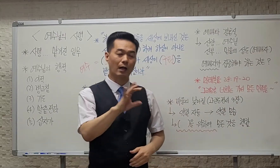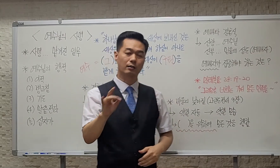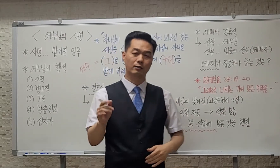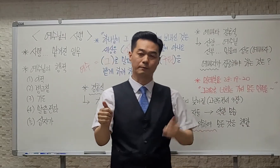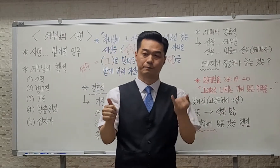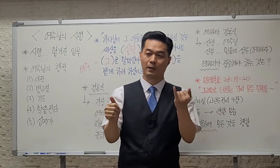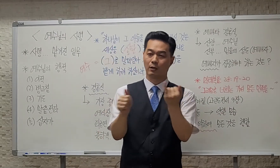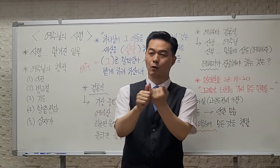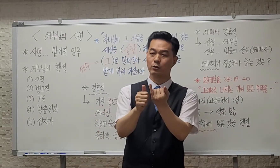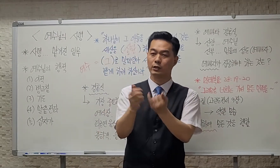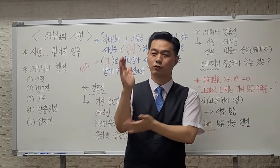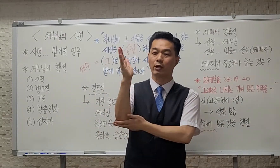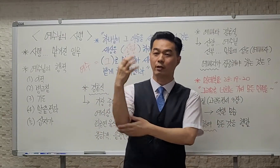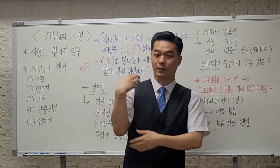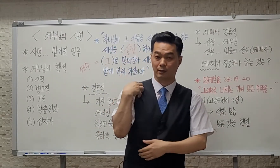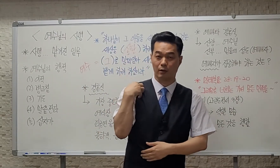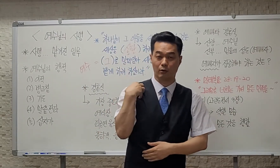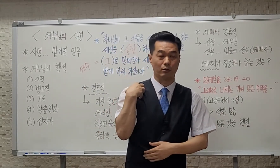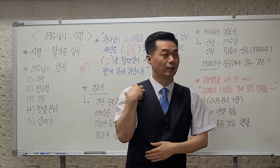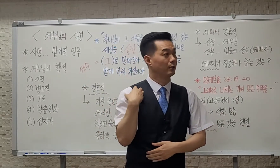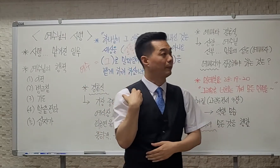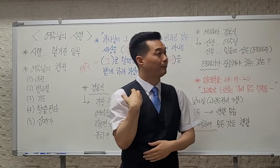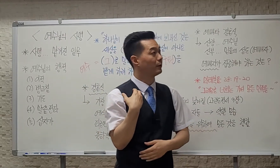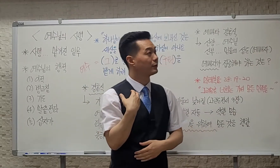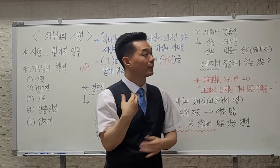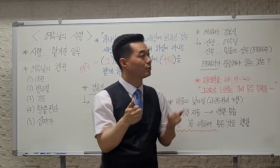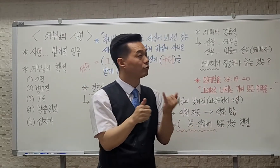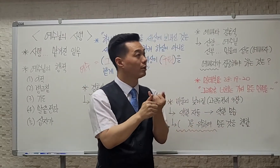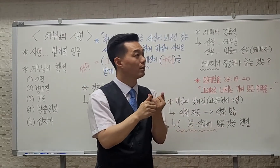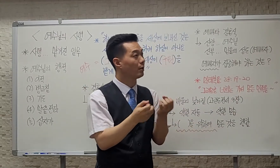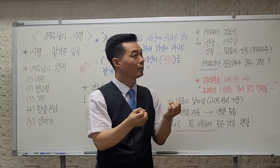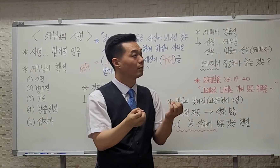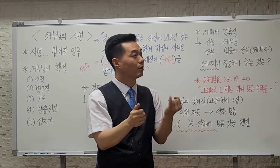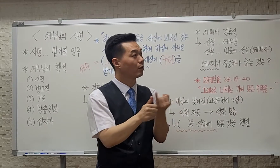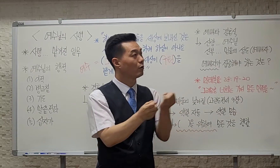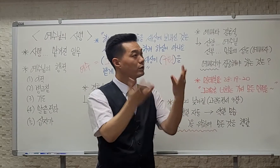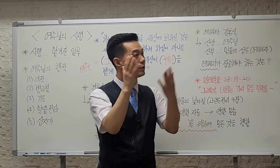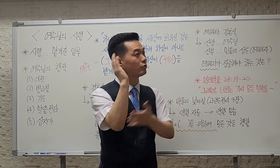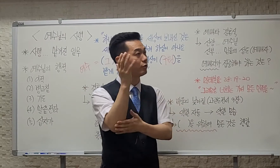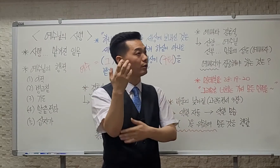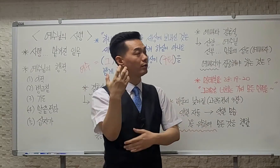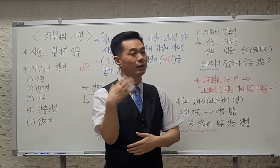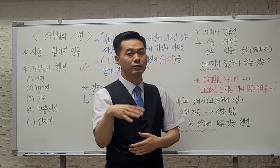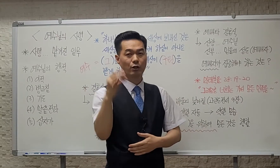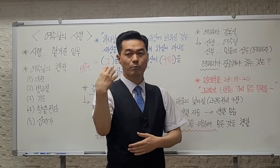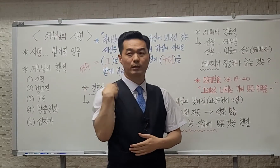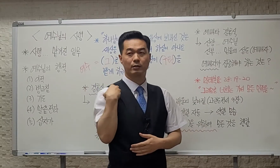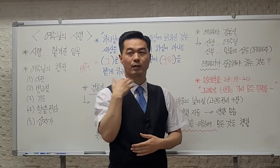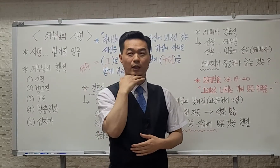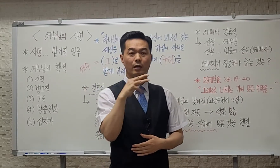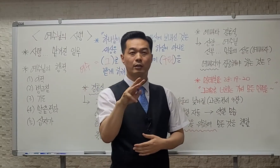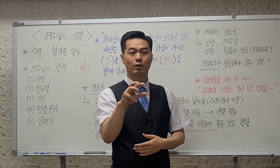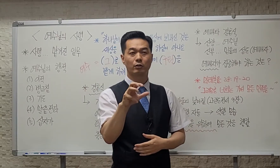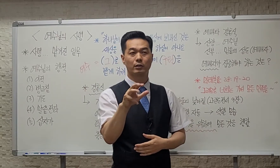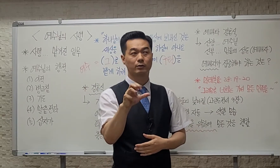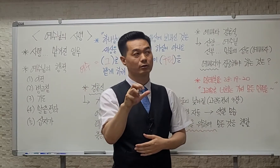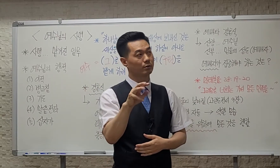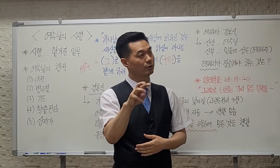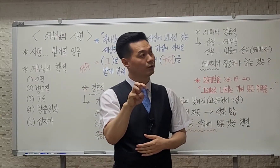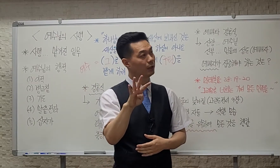가끔 결혼식 주례를 맡아요. 벌써 제가 결혼식의 주례를 처음 맡은 게 35,